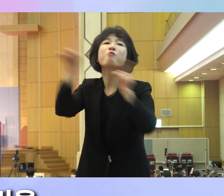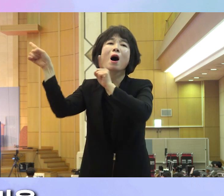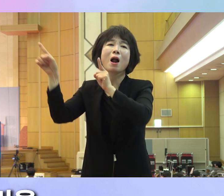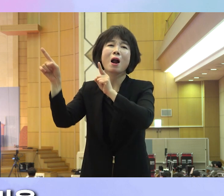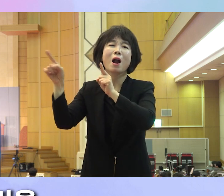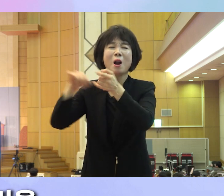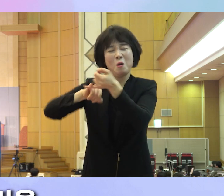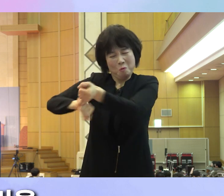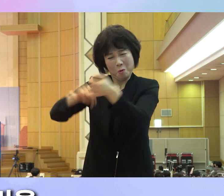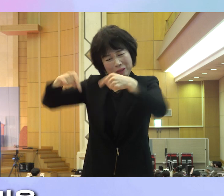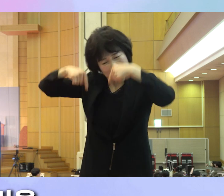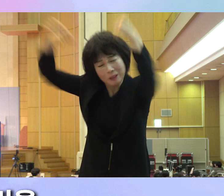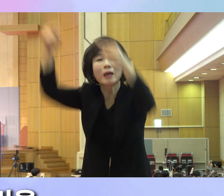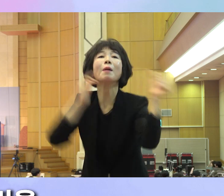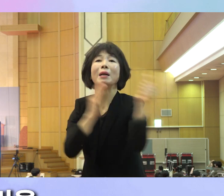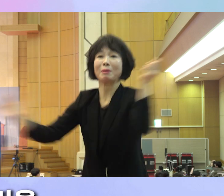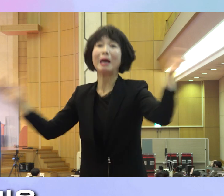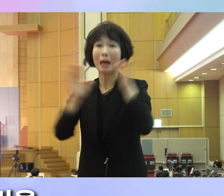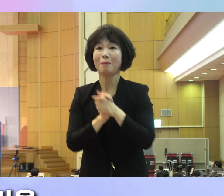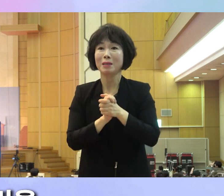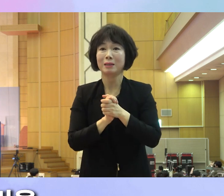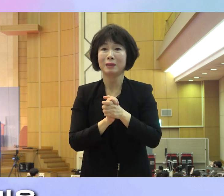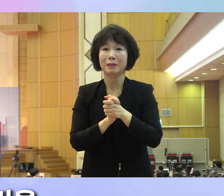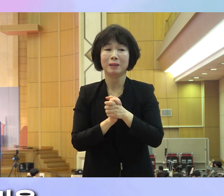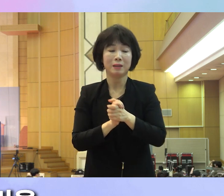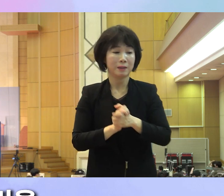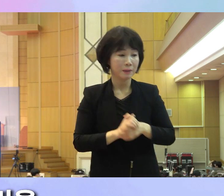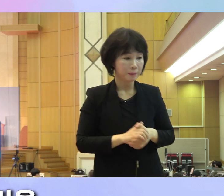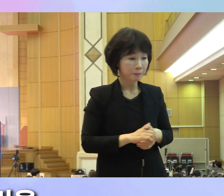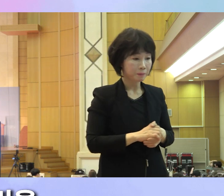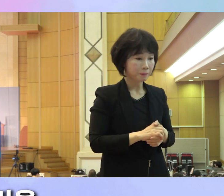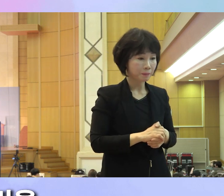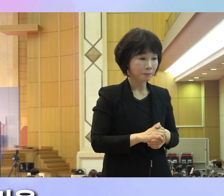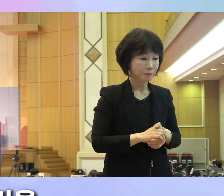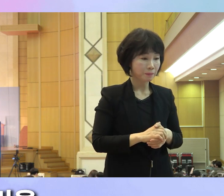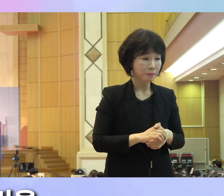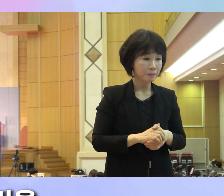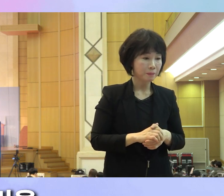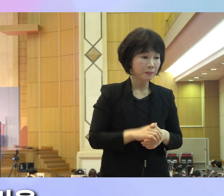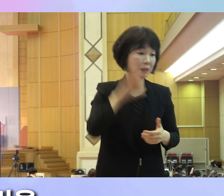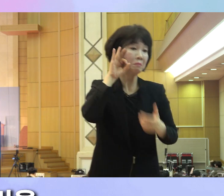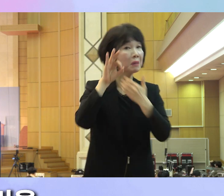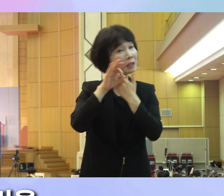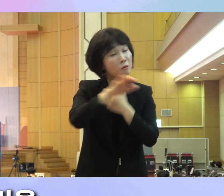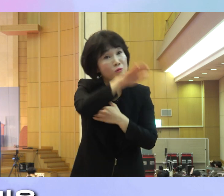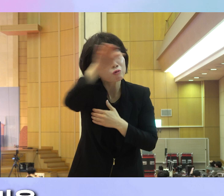이르려 하노니 하는 말씀을 드렸잖아요. 그랬듯이 로마서 6장 5절에도 보니까 만일